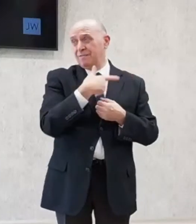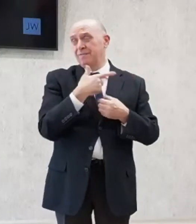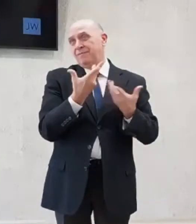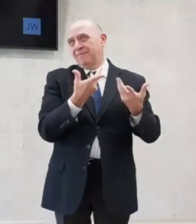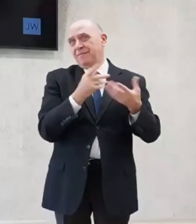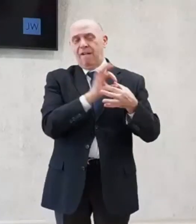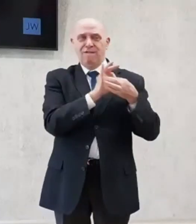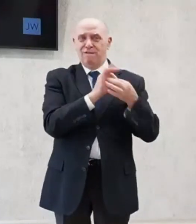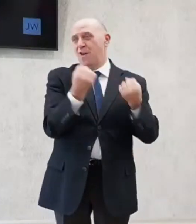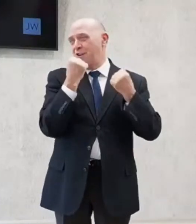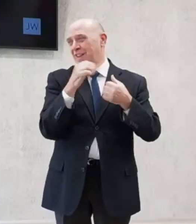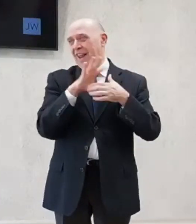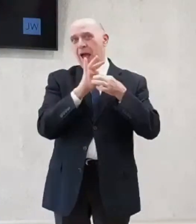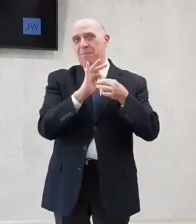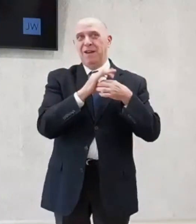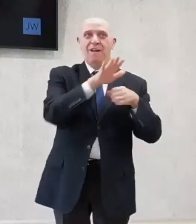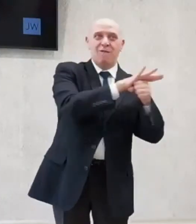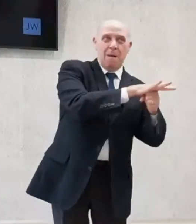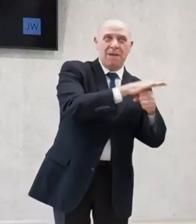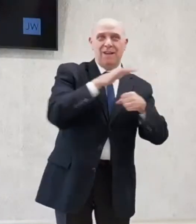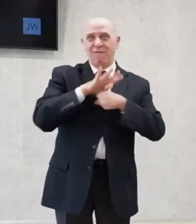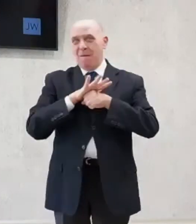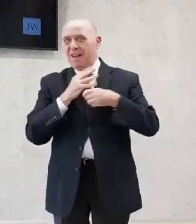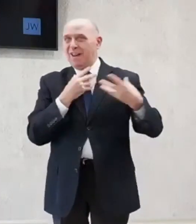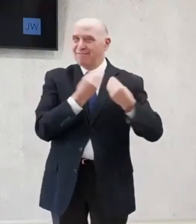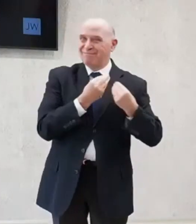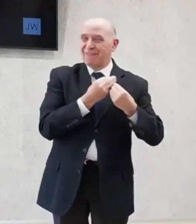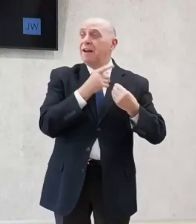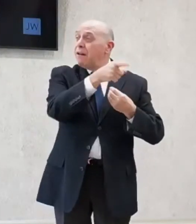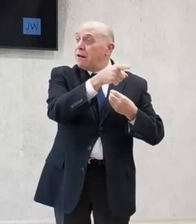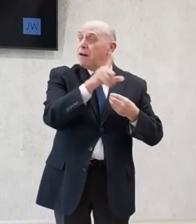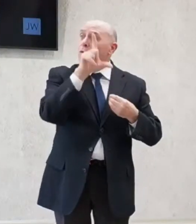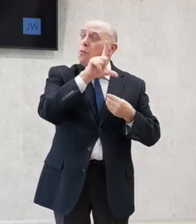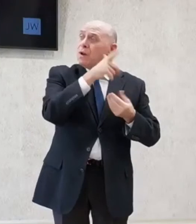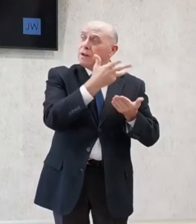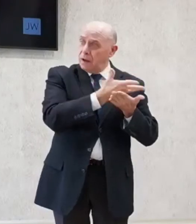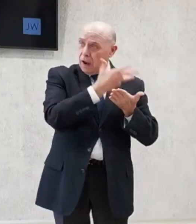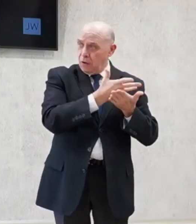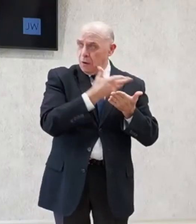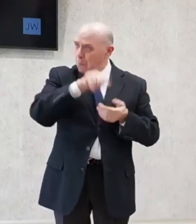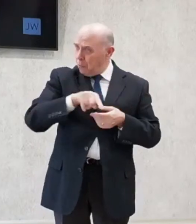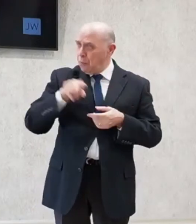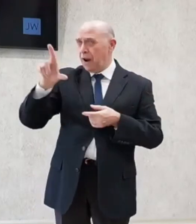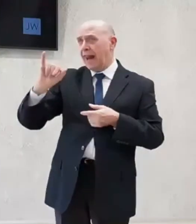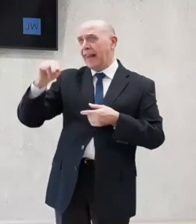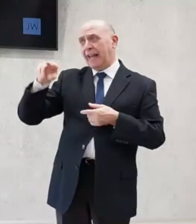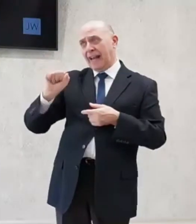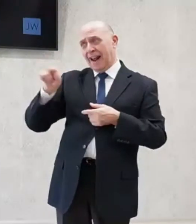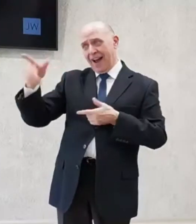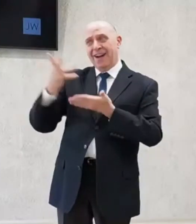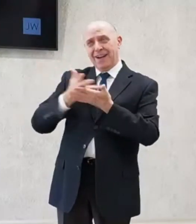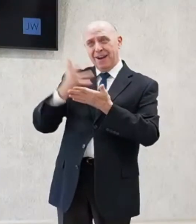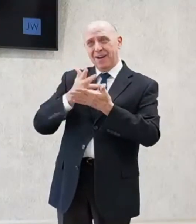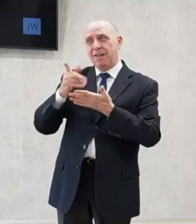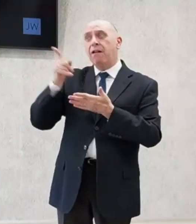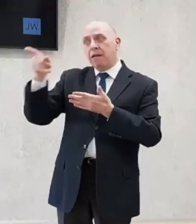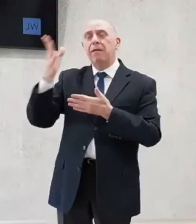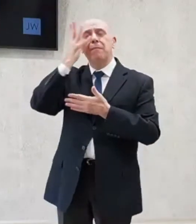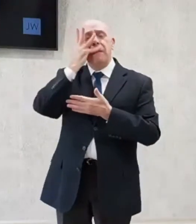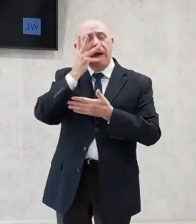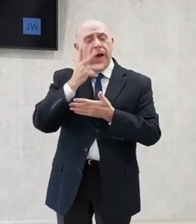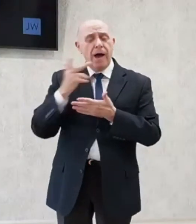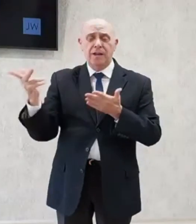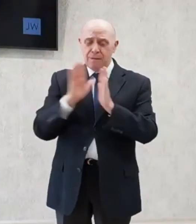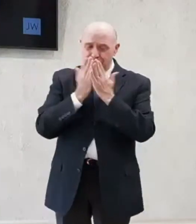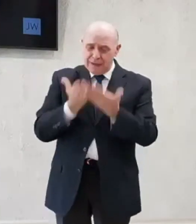uno stretto legame in questi anni mi riferiva che Lena Ma anche lì non me lo diceva amava studiare la Bibbia